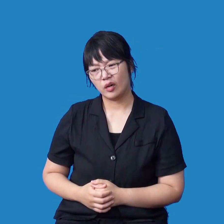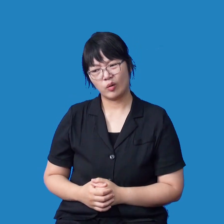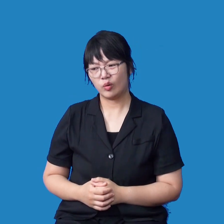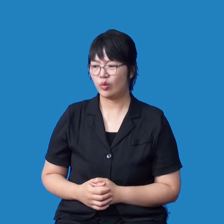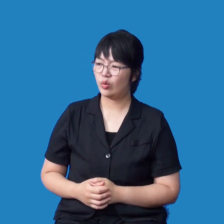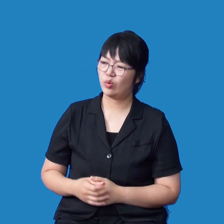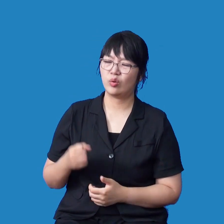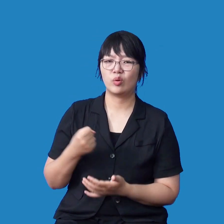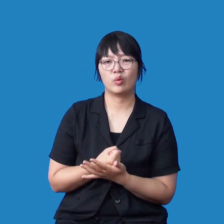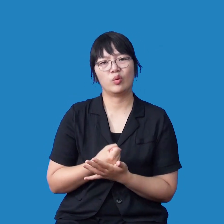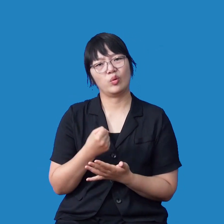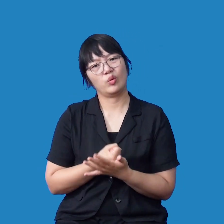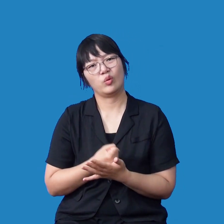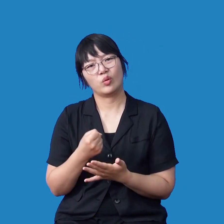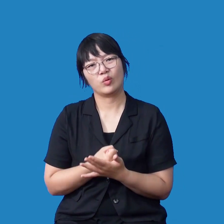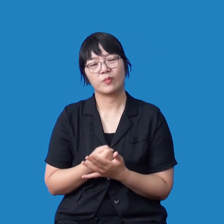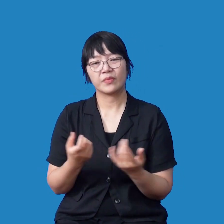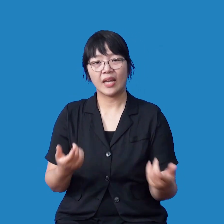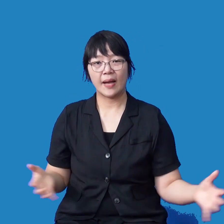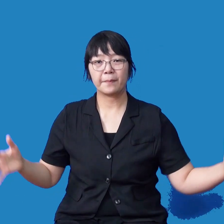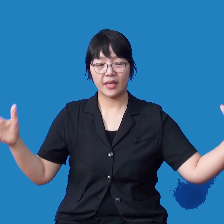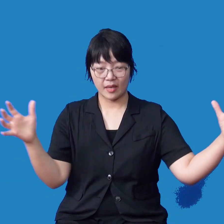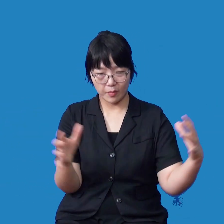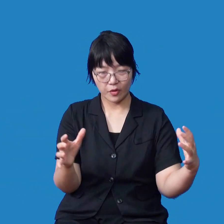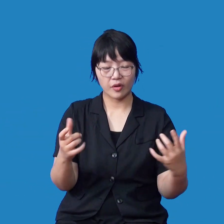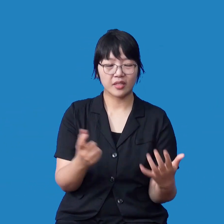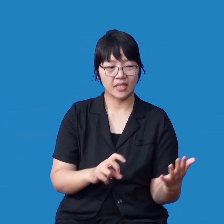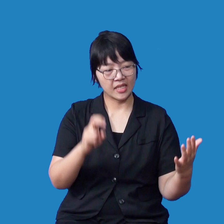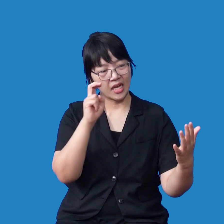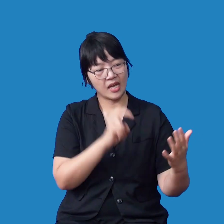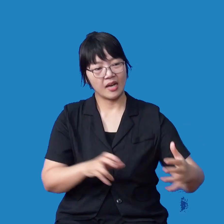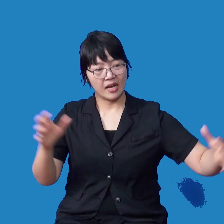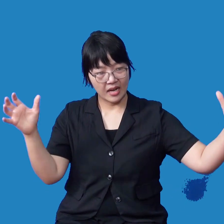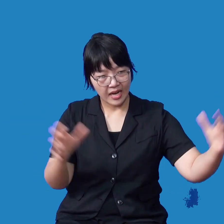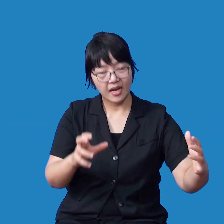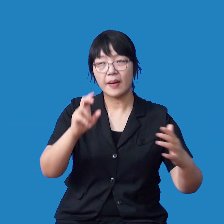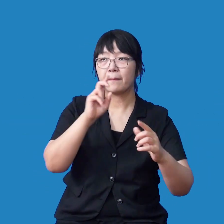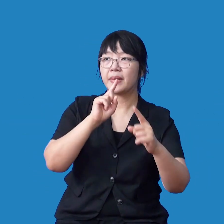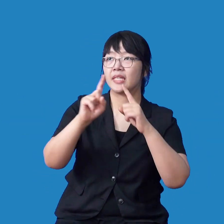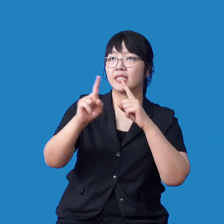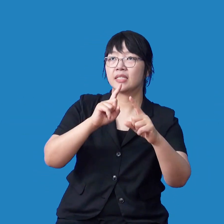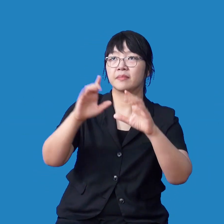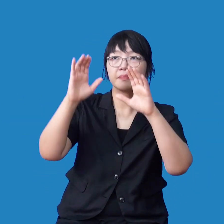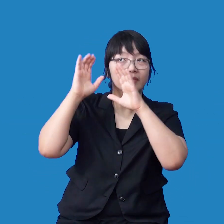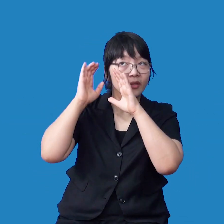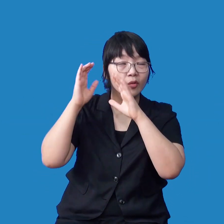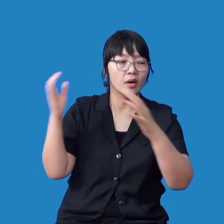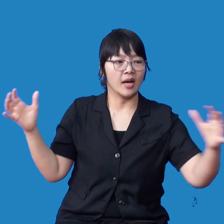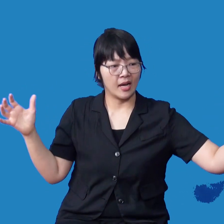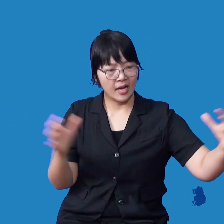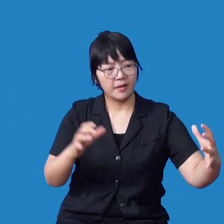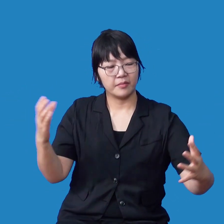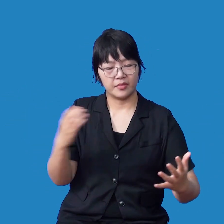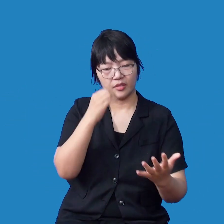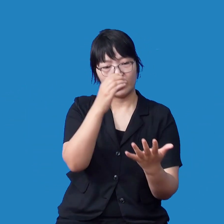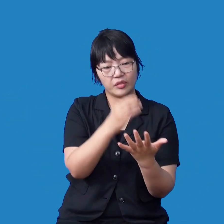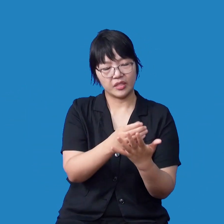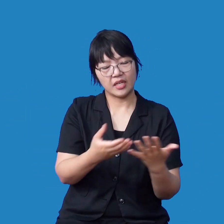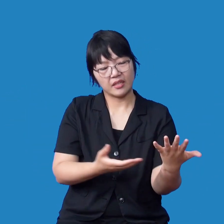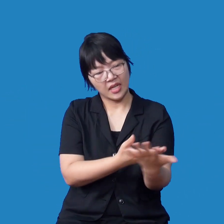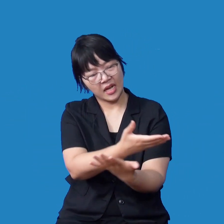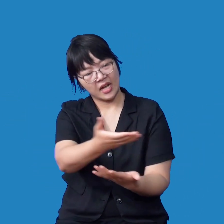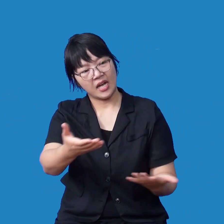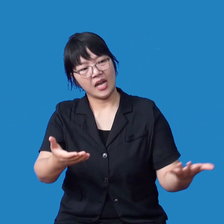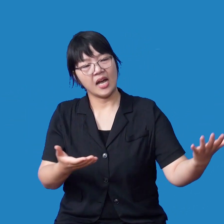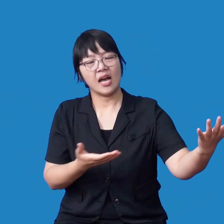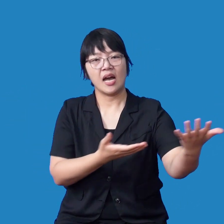함께 예배드리고 함께 찬양하고 함께 말씀을 받고 함께 성찬을 나누면서 우리의 마음이